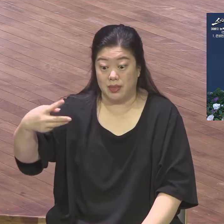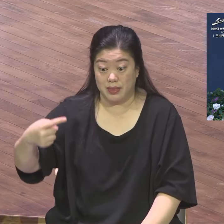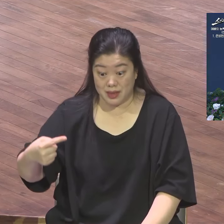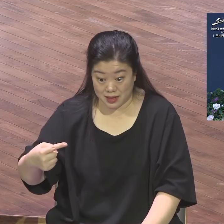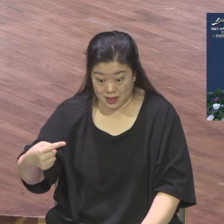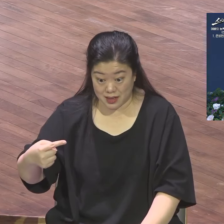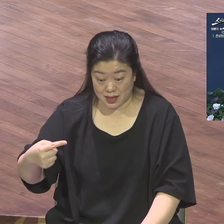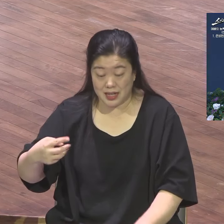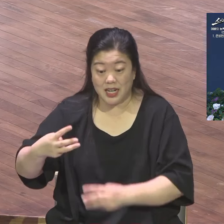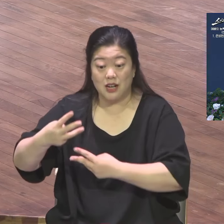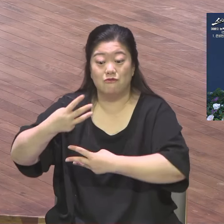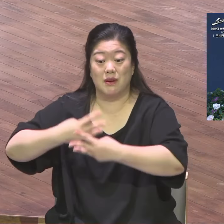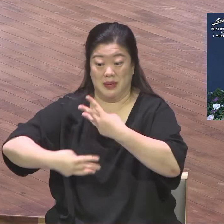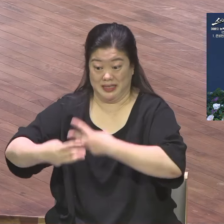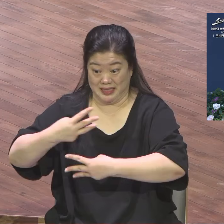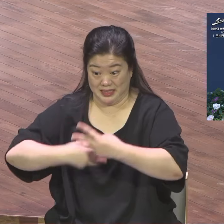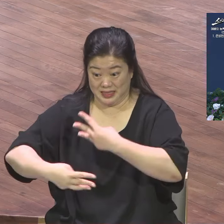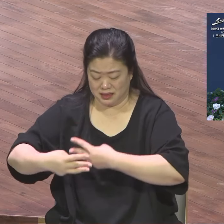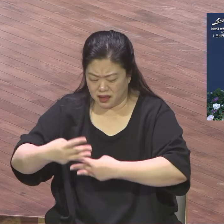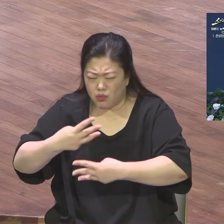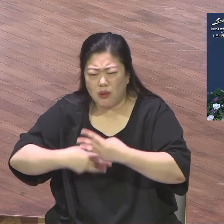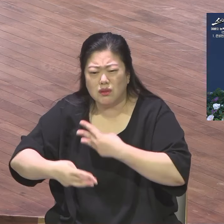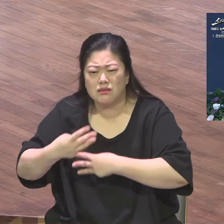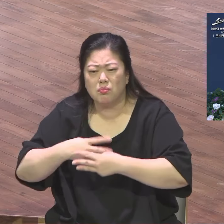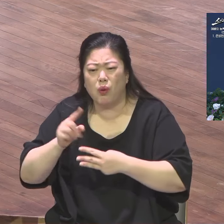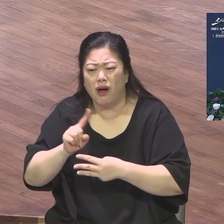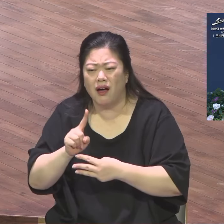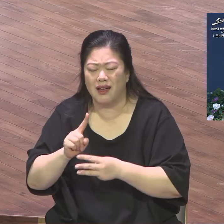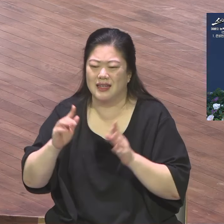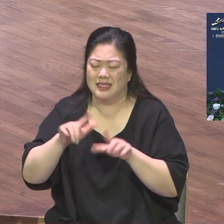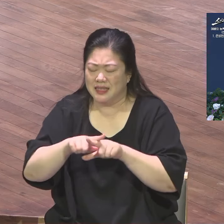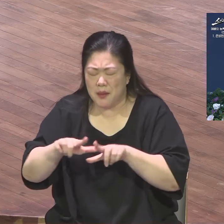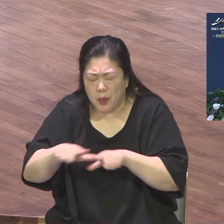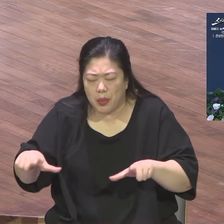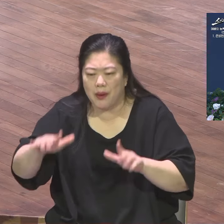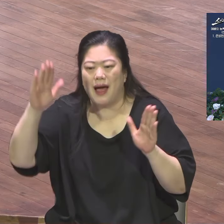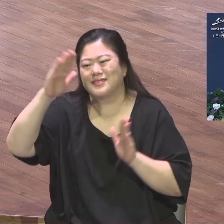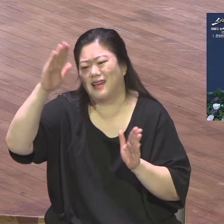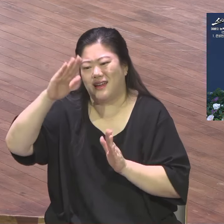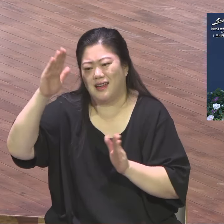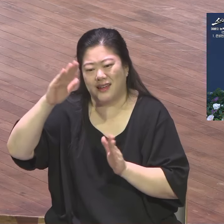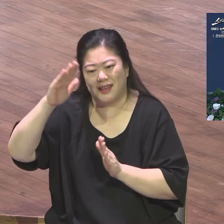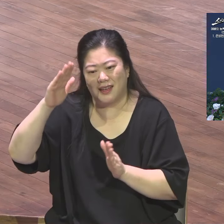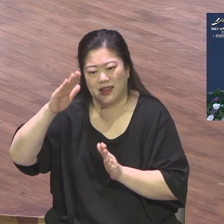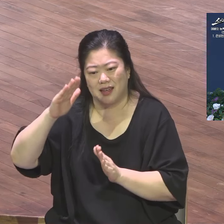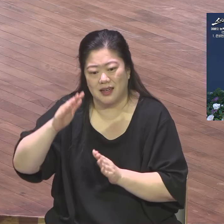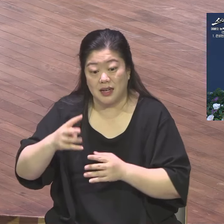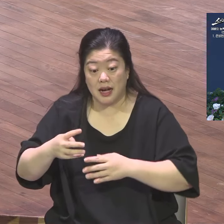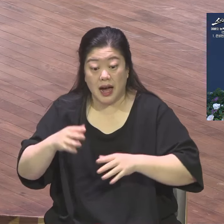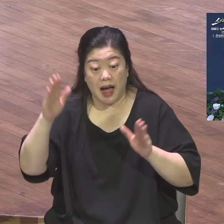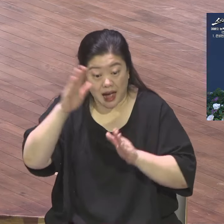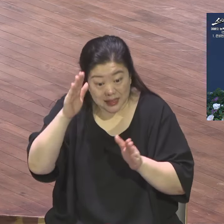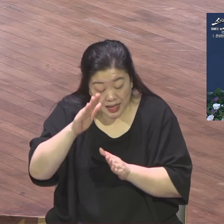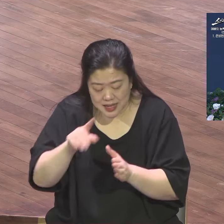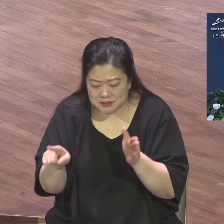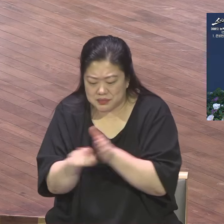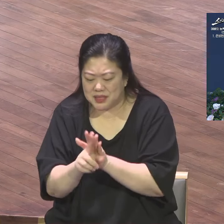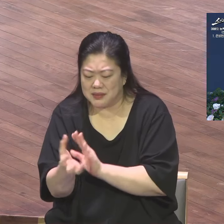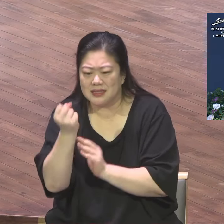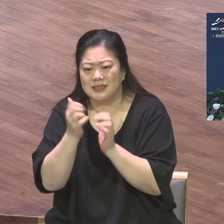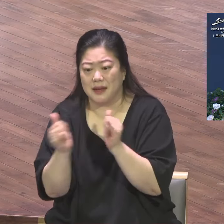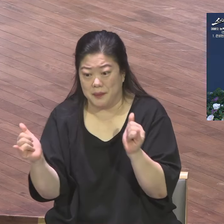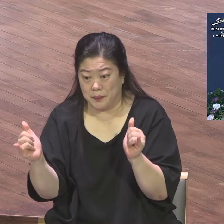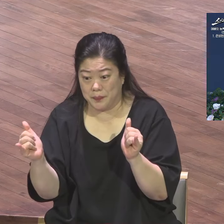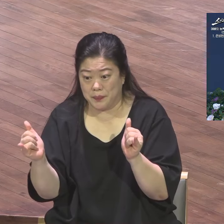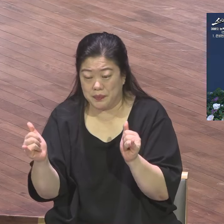하는 용어예요. 렘넌트. 어느 교단에도 지구상에 아무데도 없어요. 렘넌트 운동하는 교단 우리밖에 없어요.